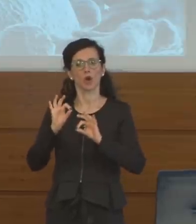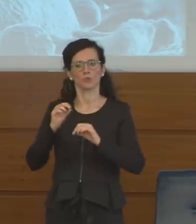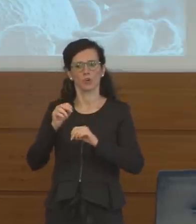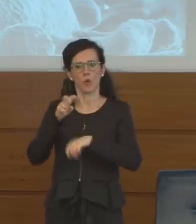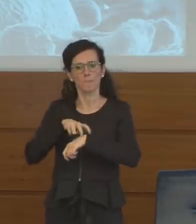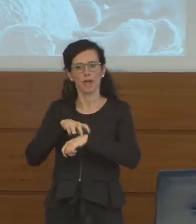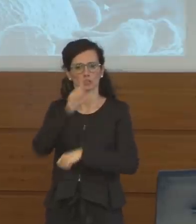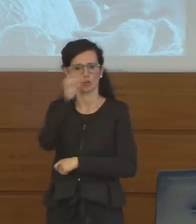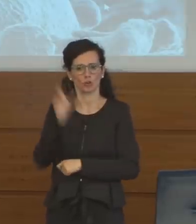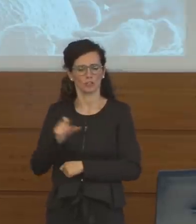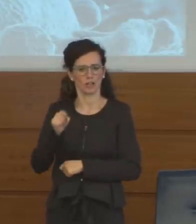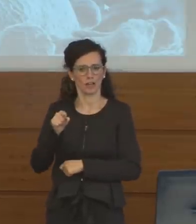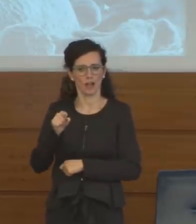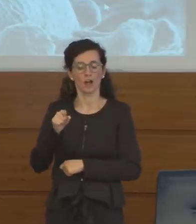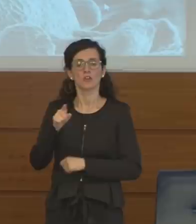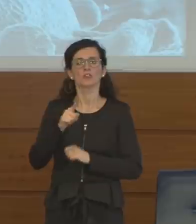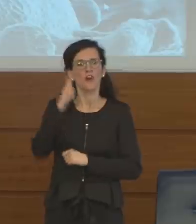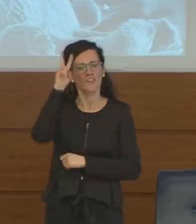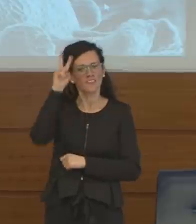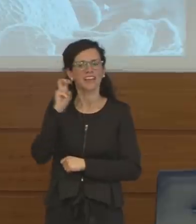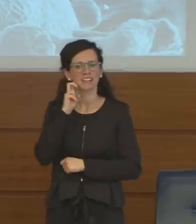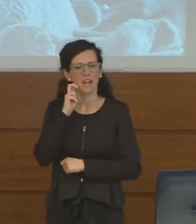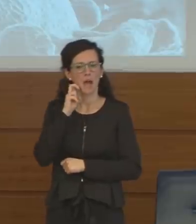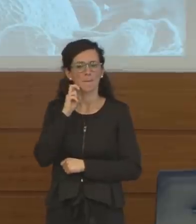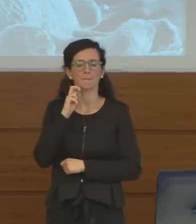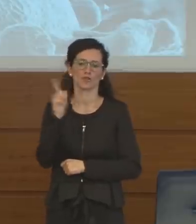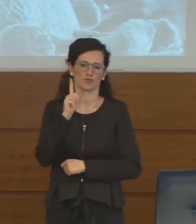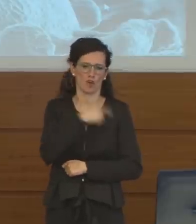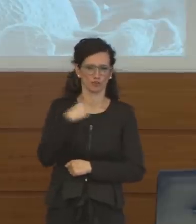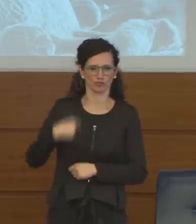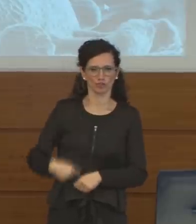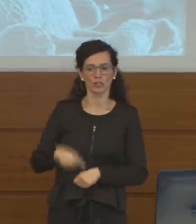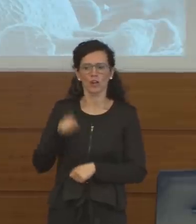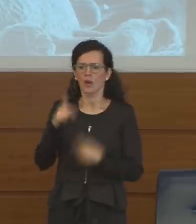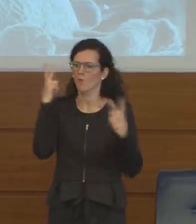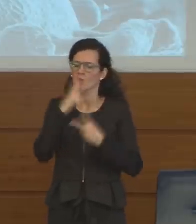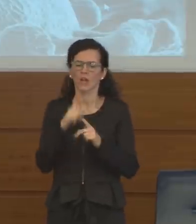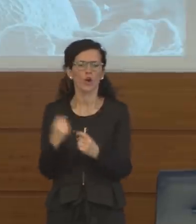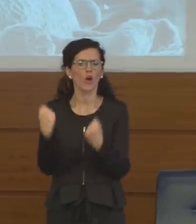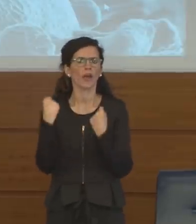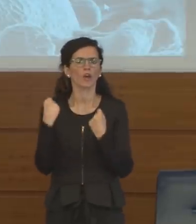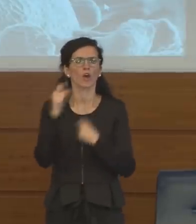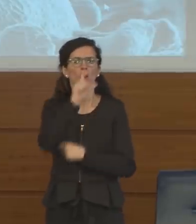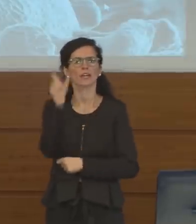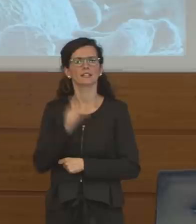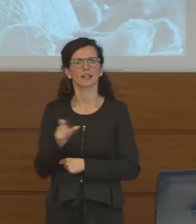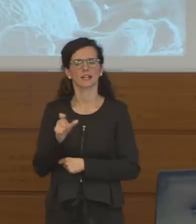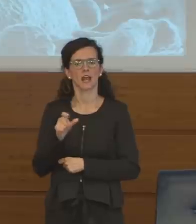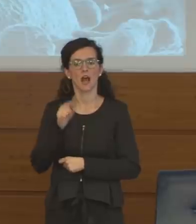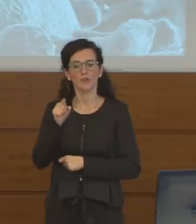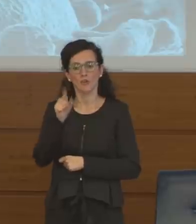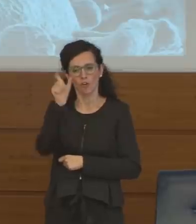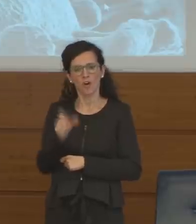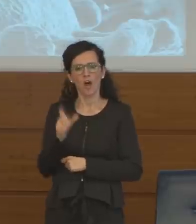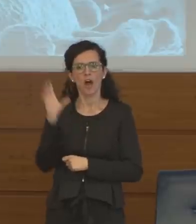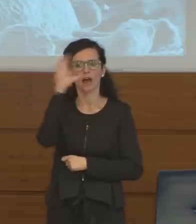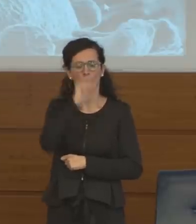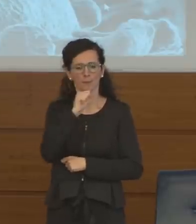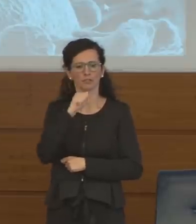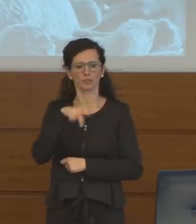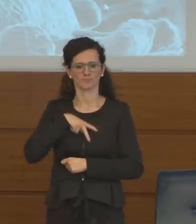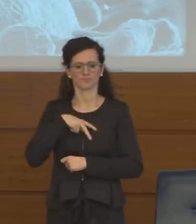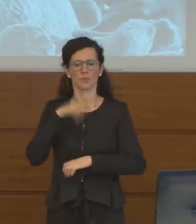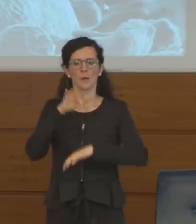connazionale, Carlo Urbani, che in Vietnam, non in Cina, e fu un eroe italiano, perché sostanzialmente capì che era malato e